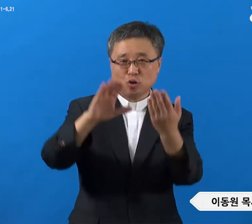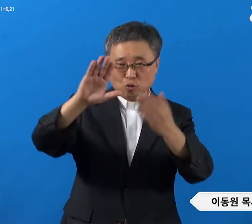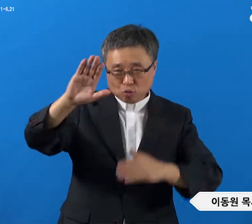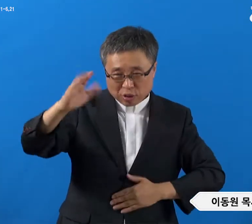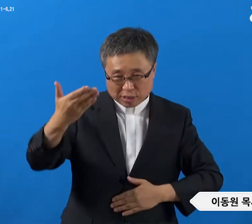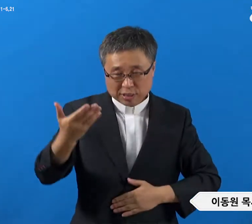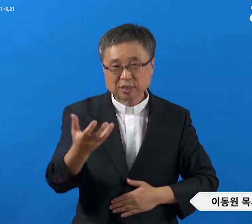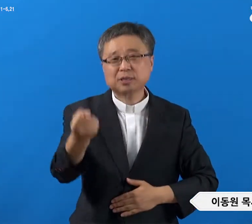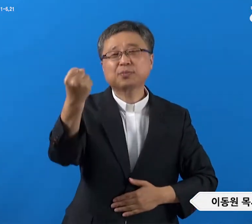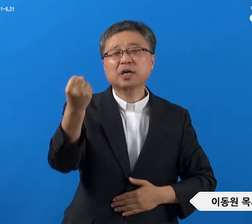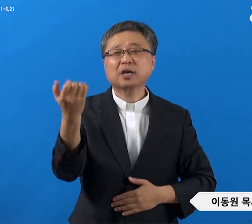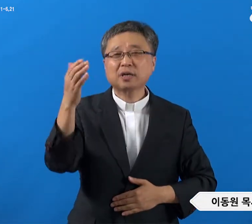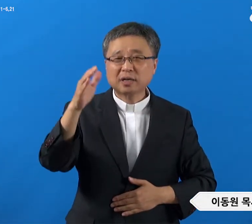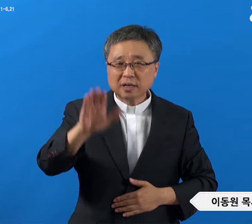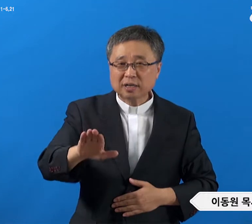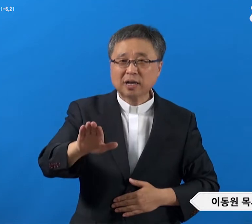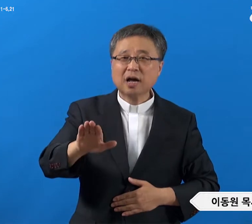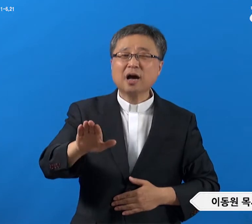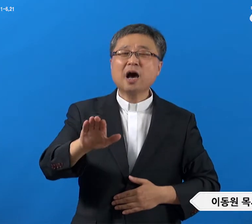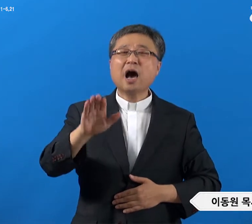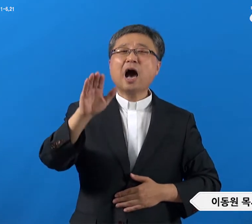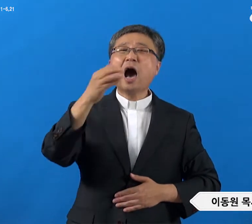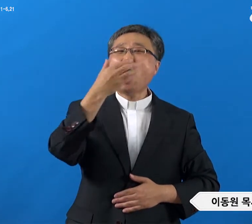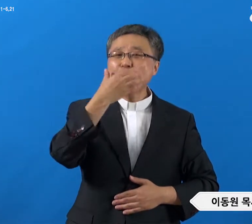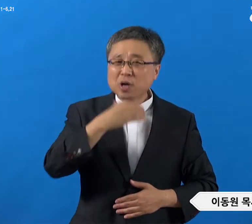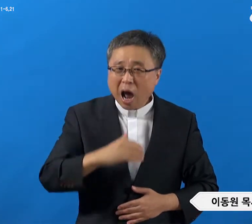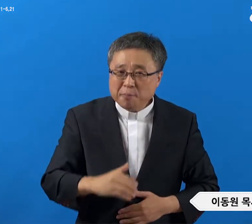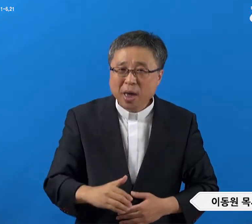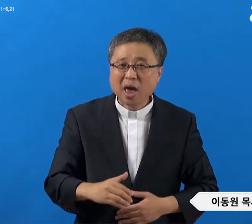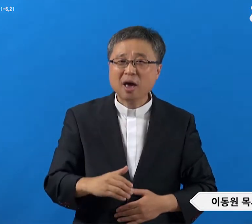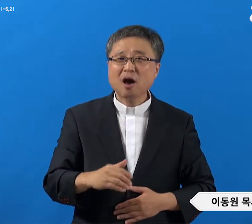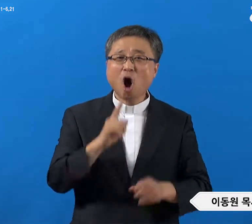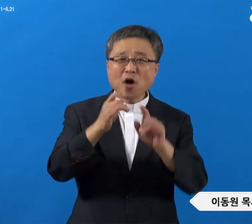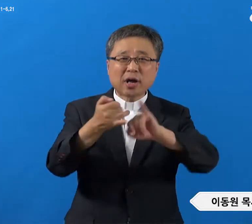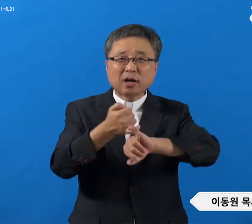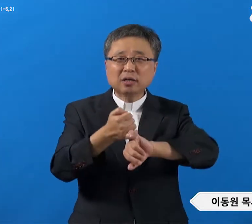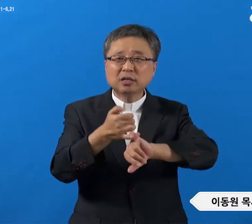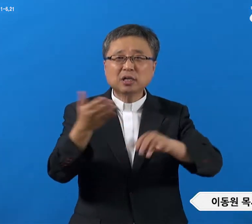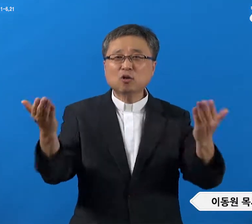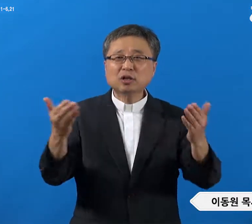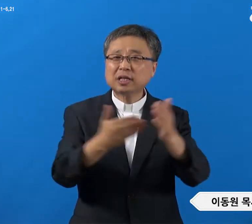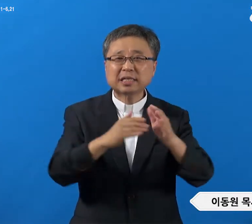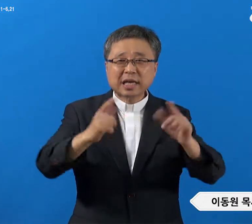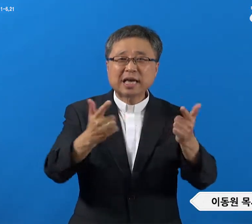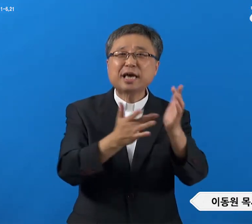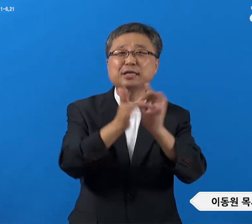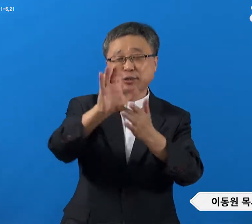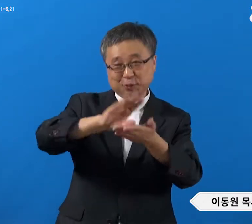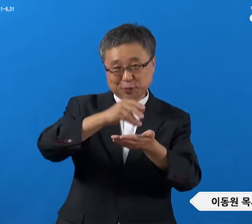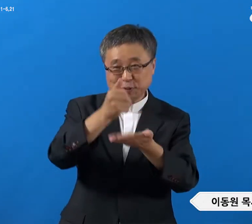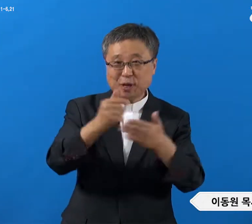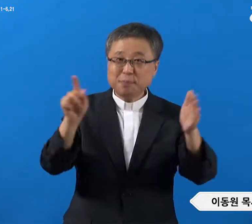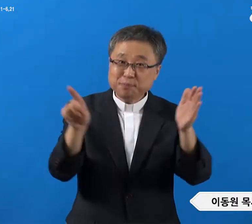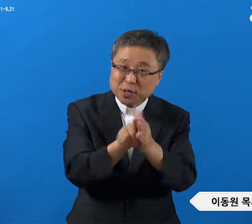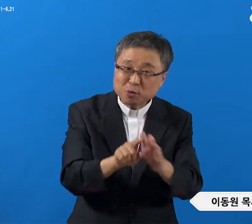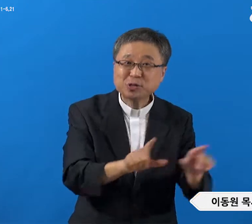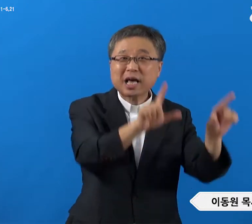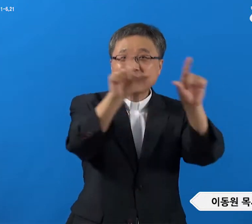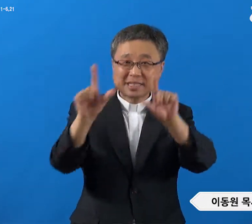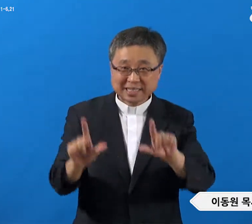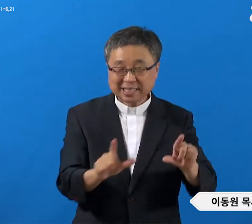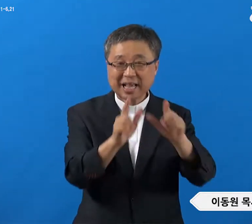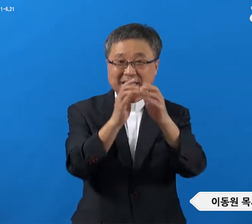것입니다. 그러나 아브라함의 언약은 거기에서 끝나지 않죠. 자, 이제 예수 그리스도를 믿고 사는